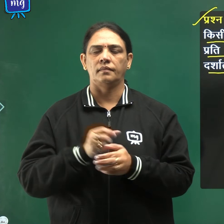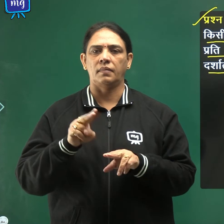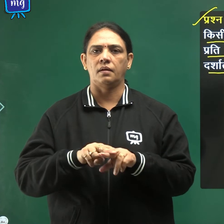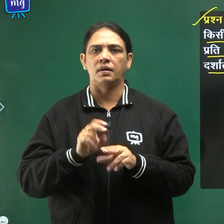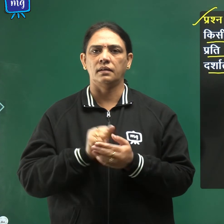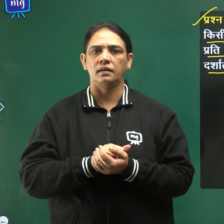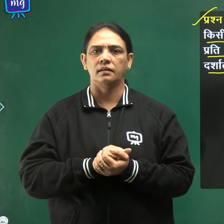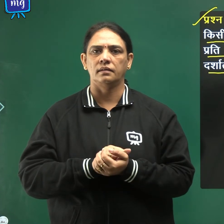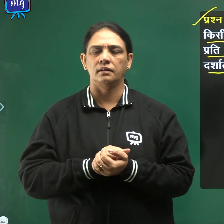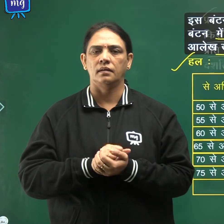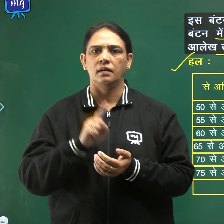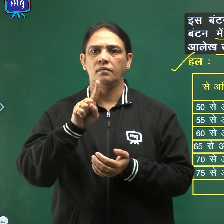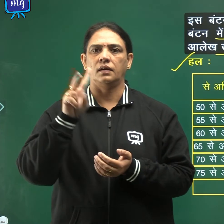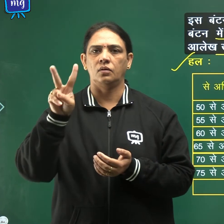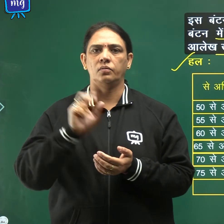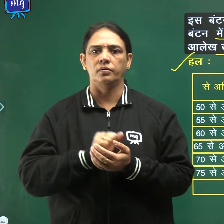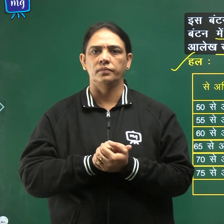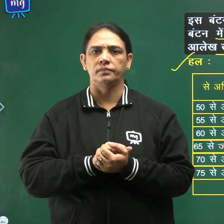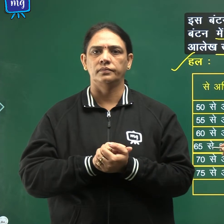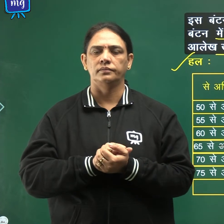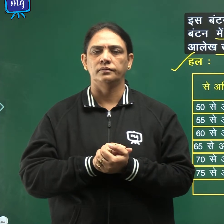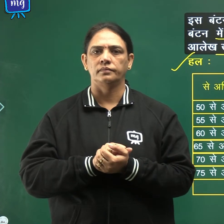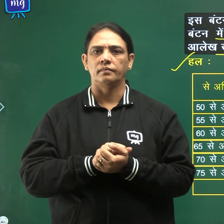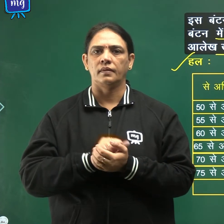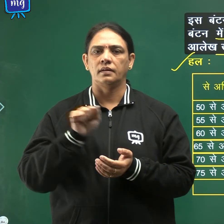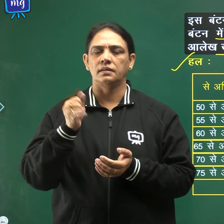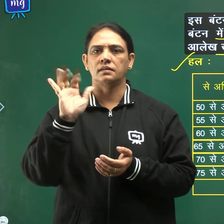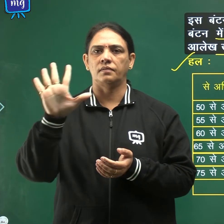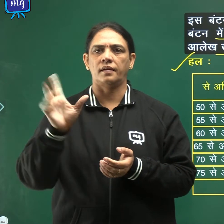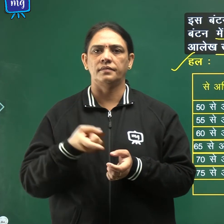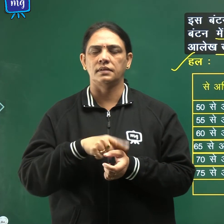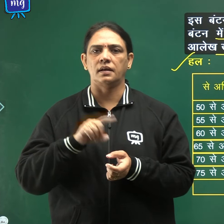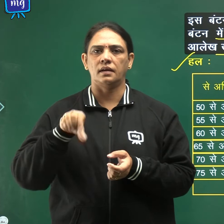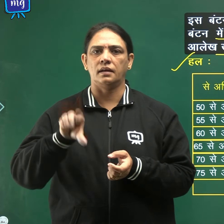बारंबारता 12, 65 से अधिक